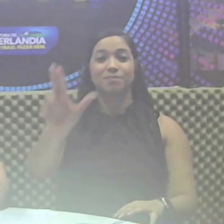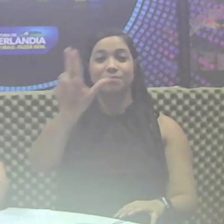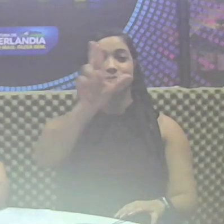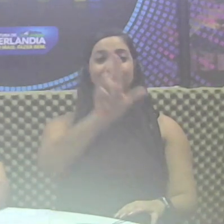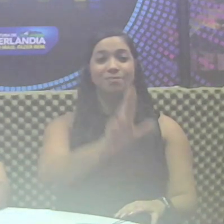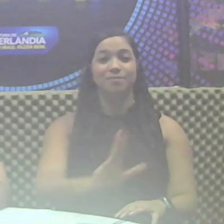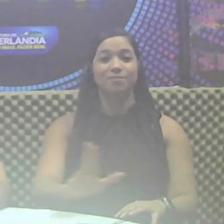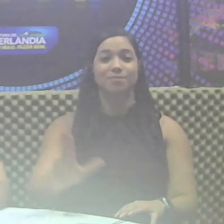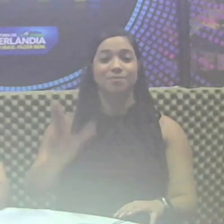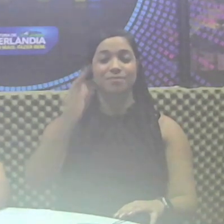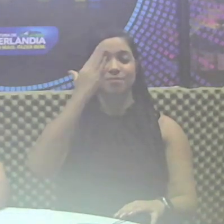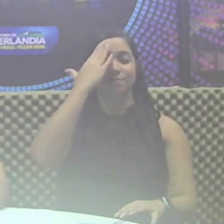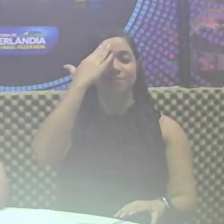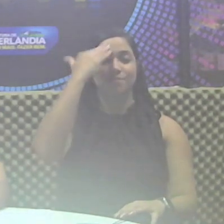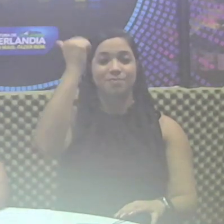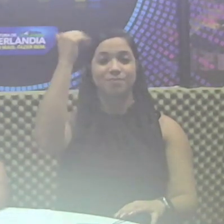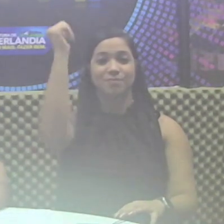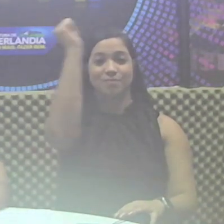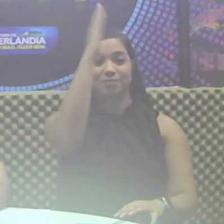Uberlândia.